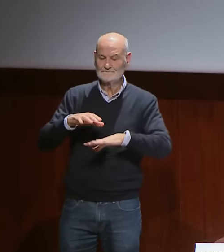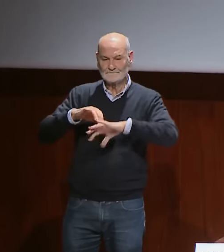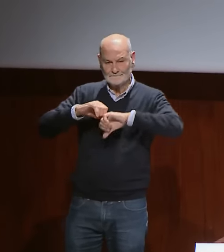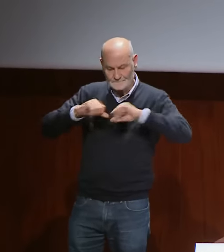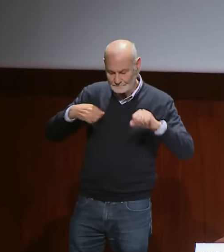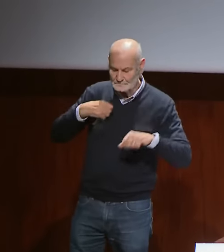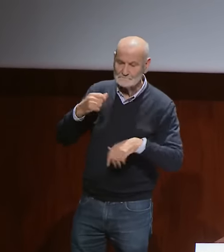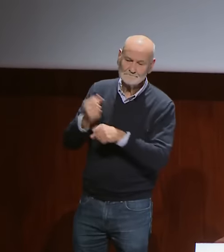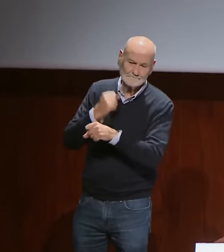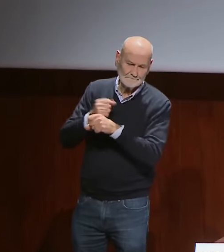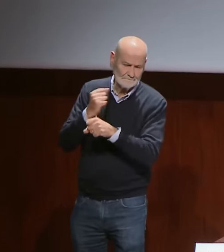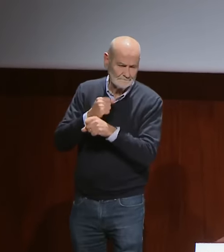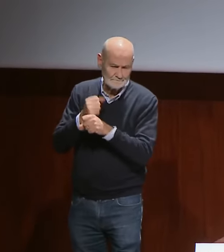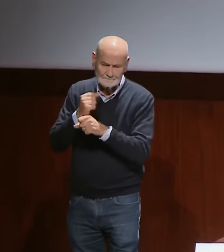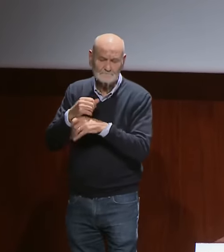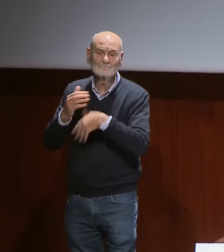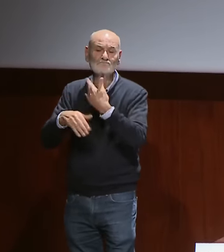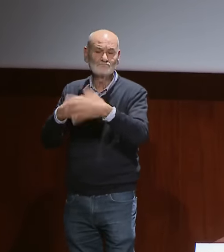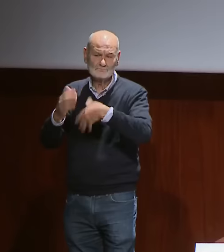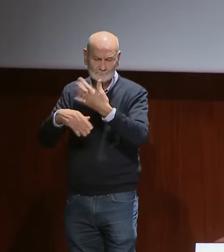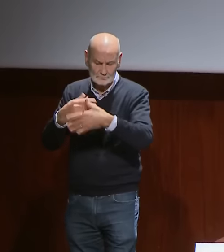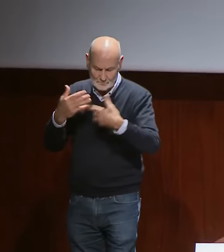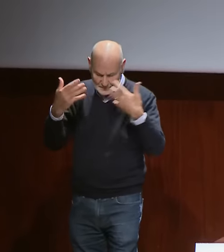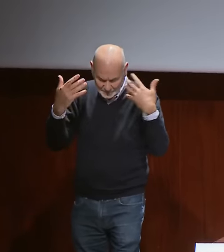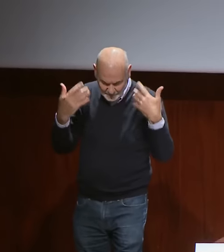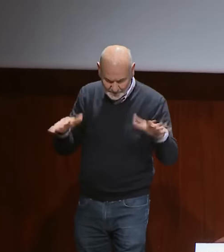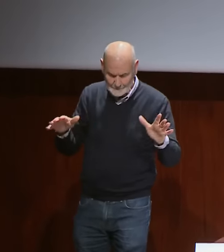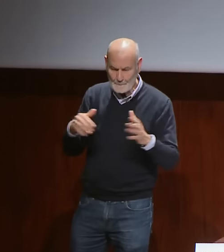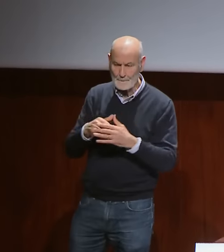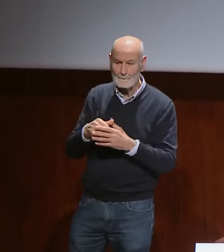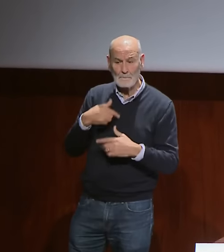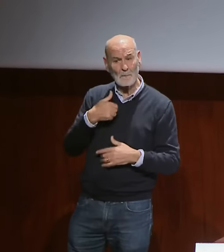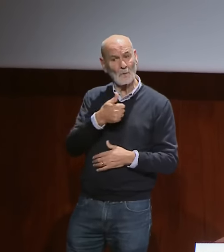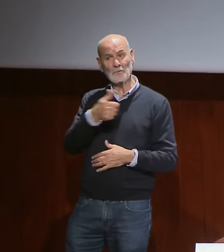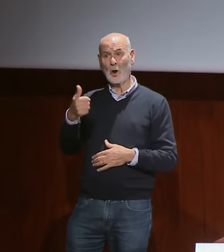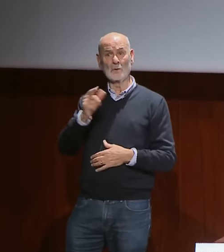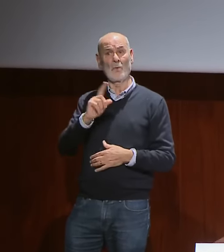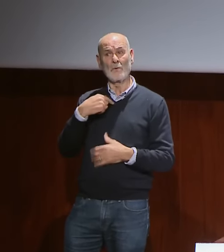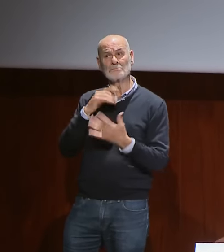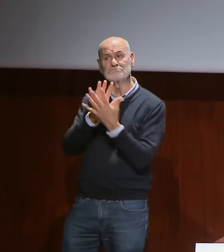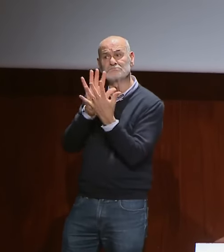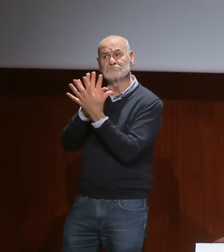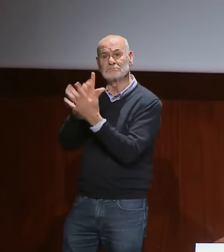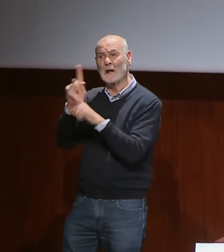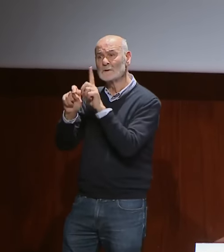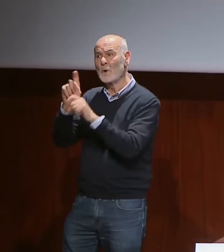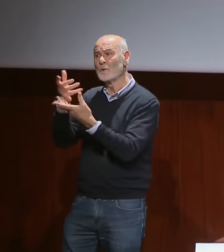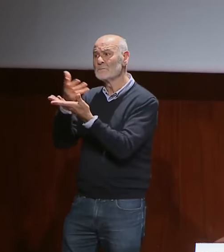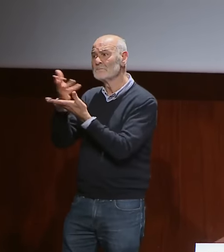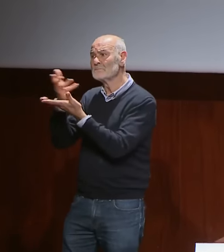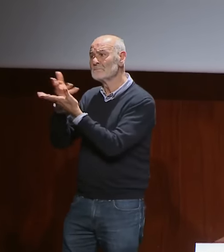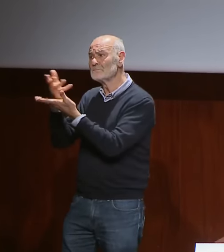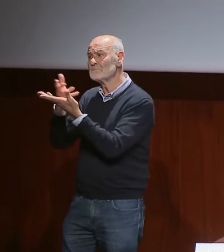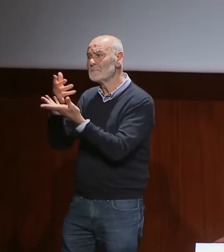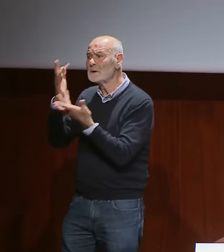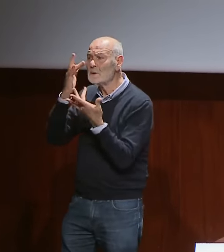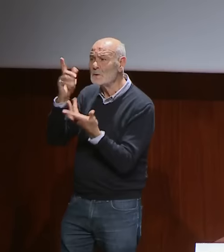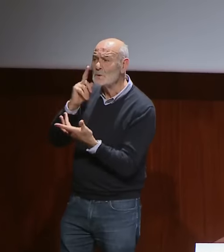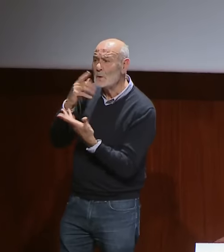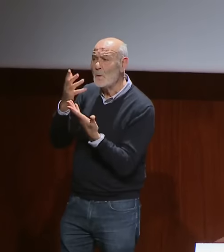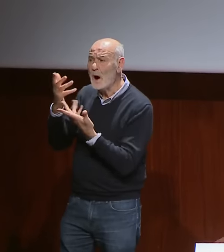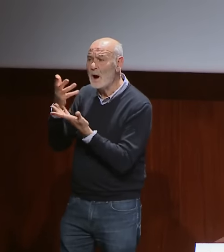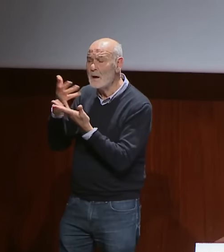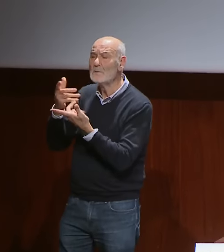m'ont permis de reprendre et de recreuser certains aspects de ce que j'avais déjà produit. Et c'est aussi par les rencontres